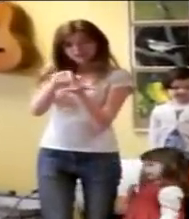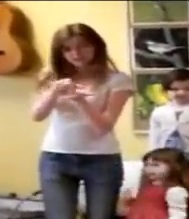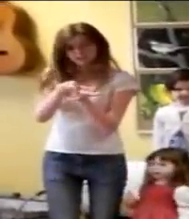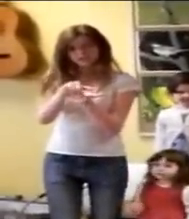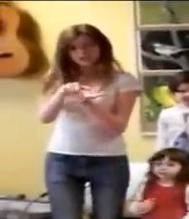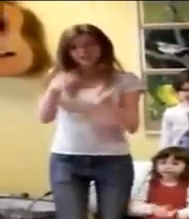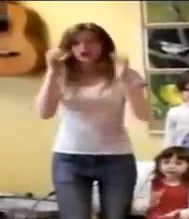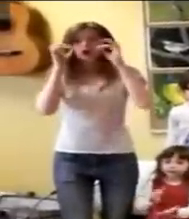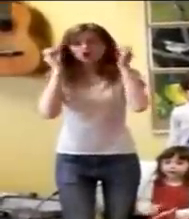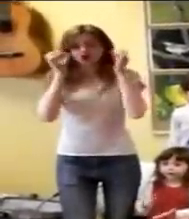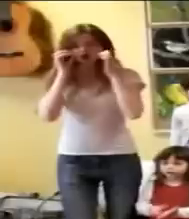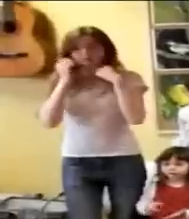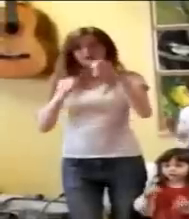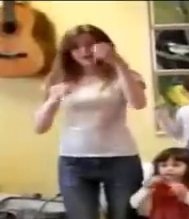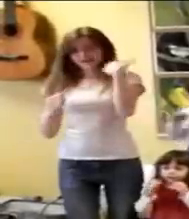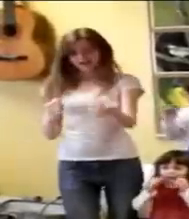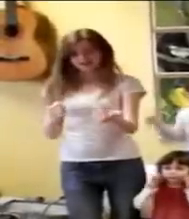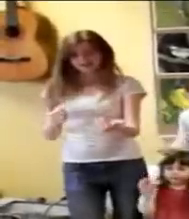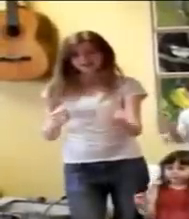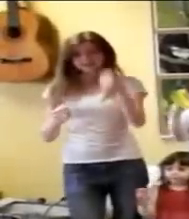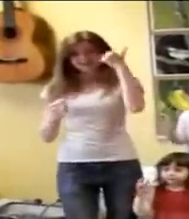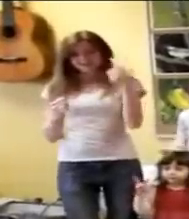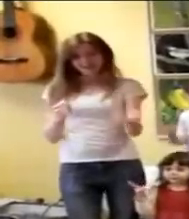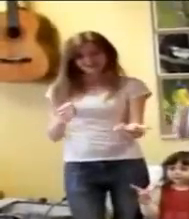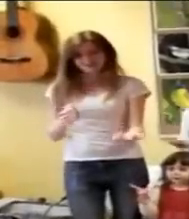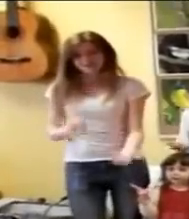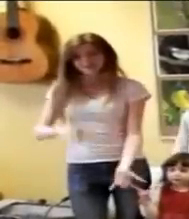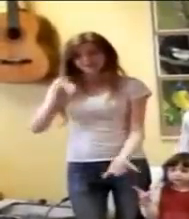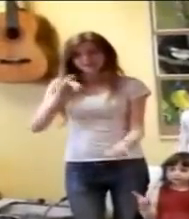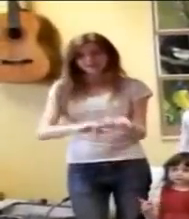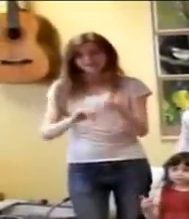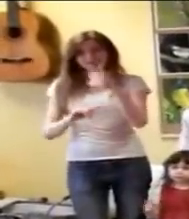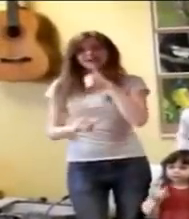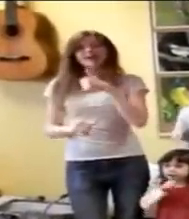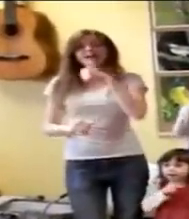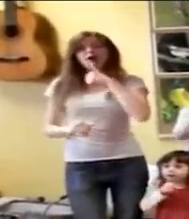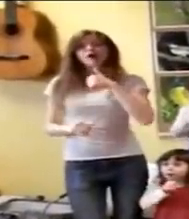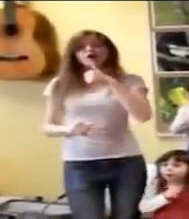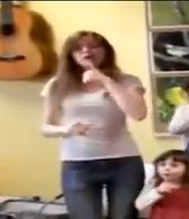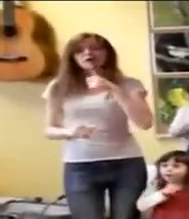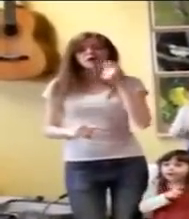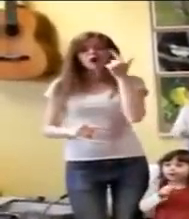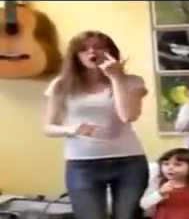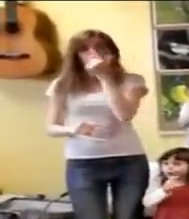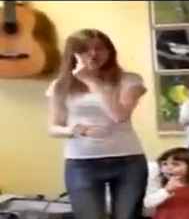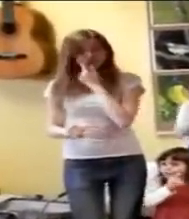Idzie kod, raz i dwa, i zielone oczy